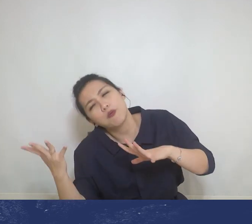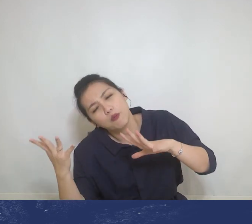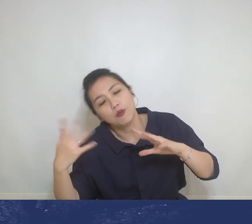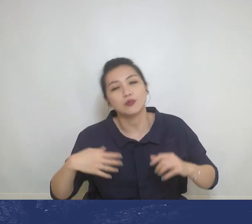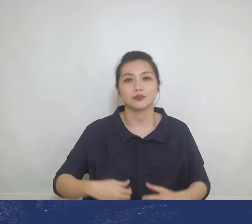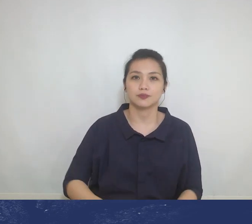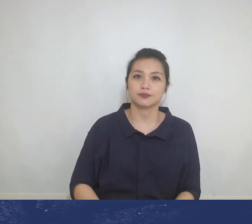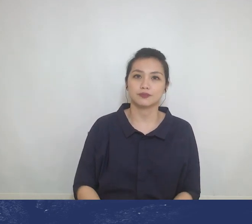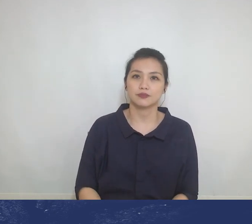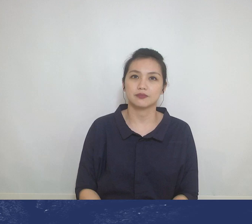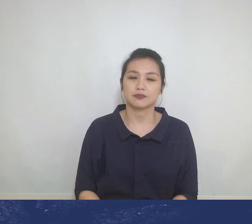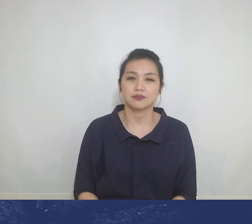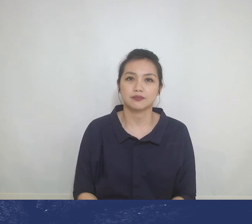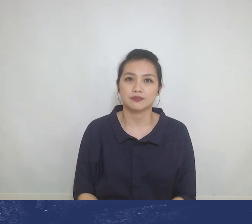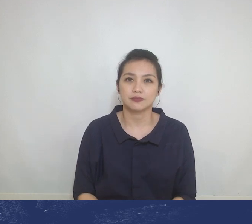plecok.